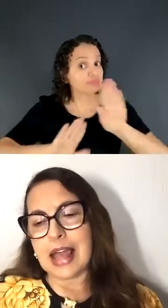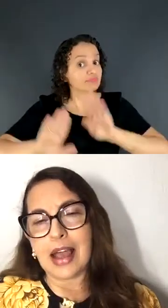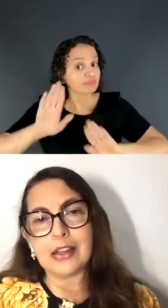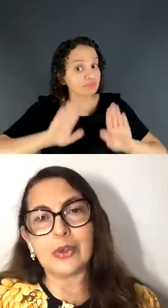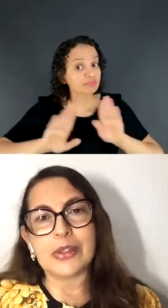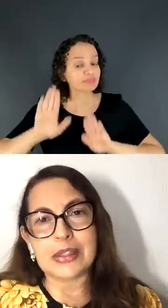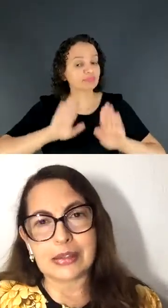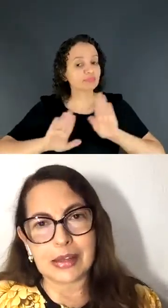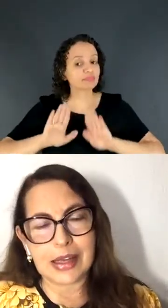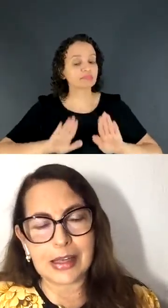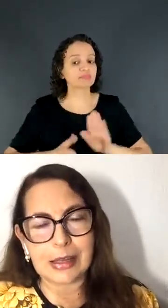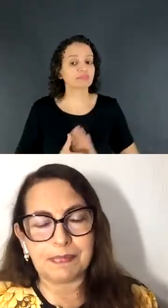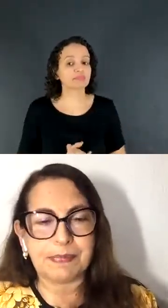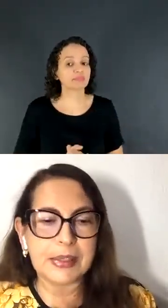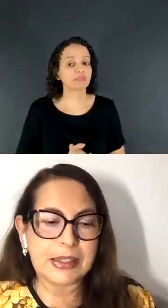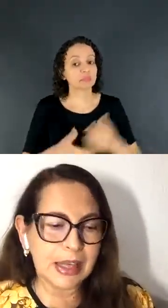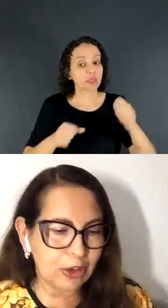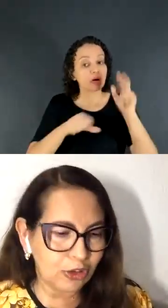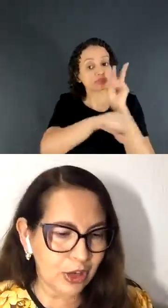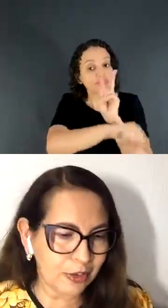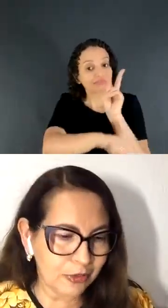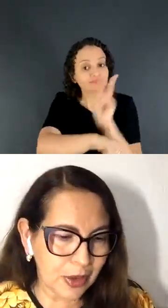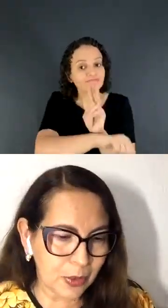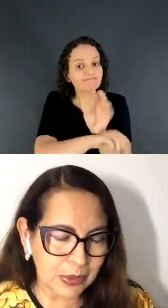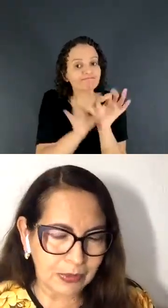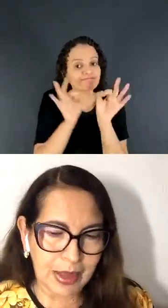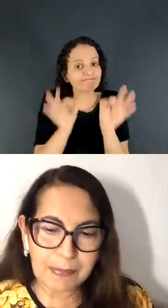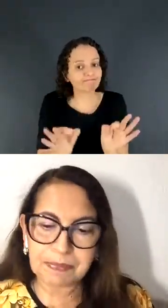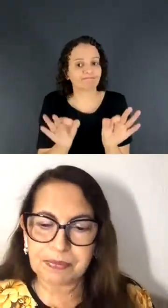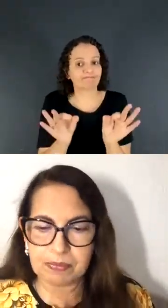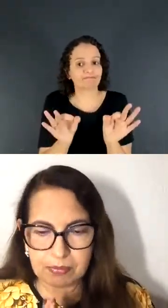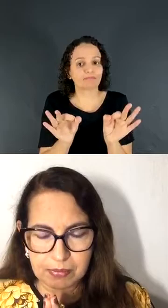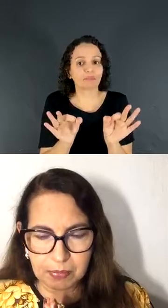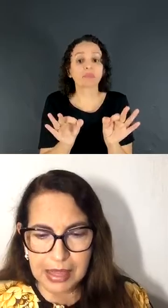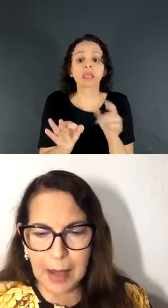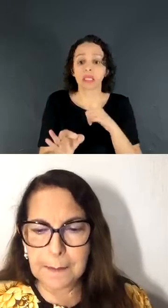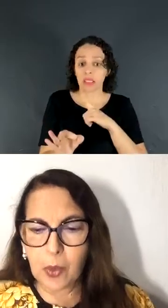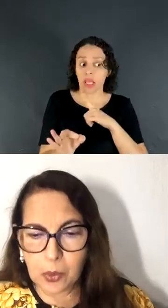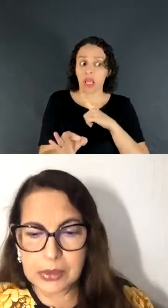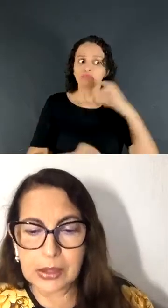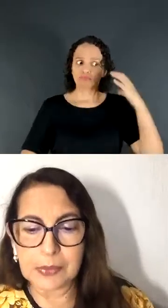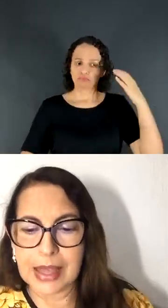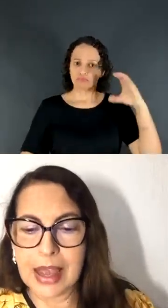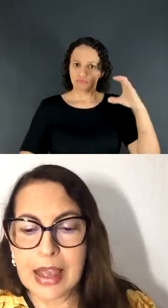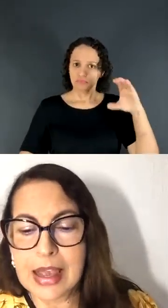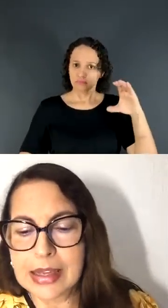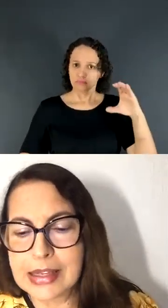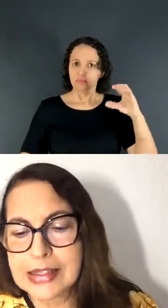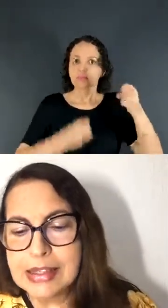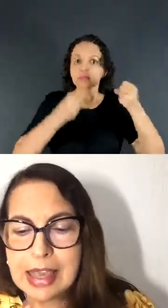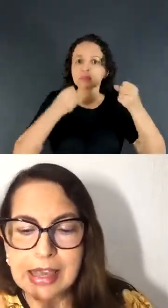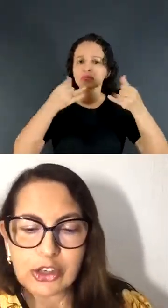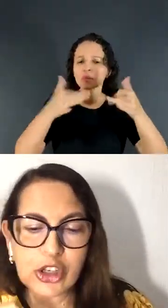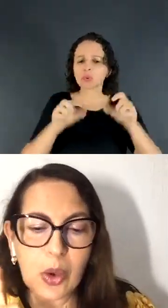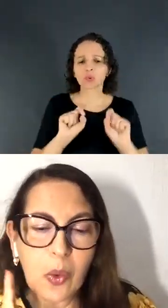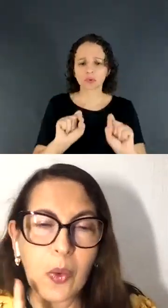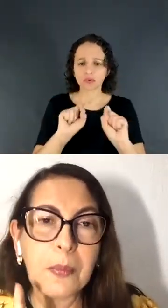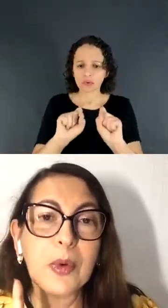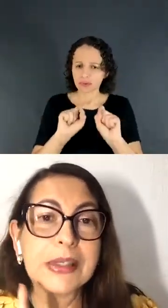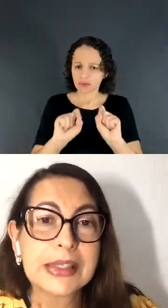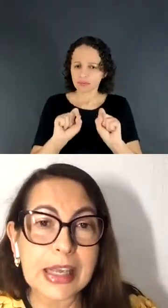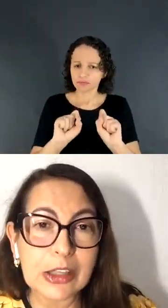assim, dados é, científicos, né, apontam, tá, que cerca